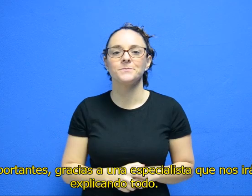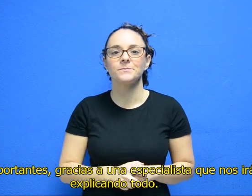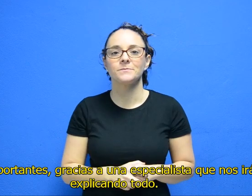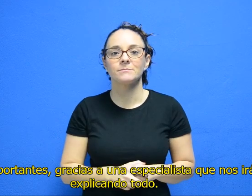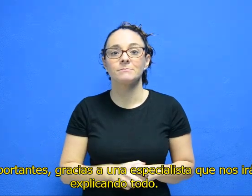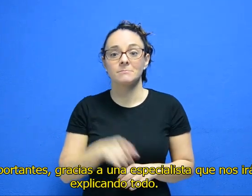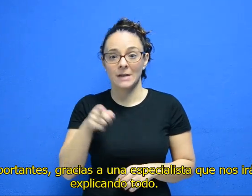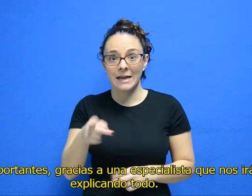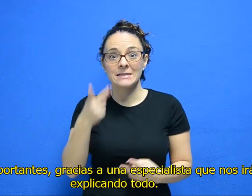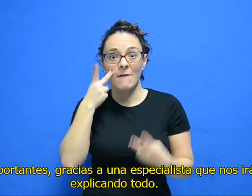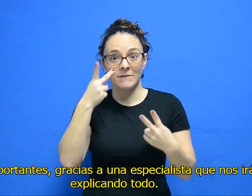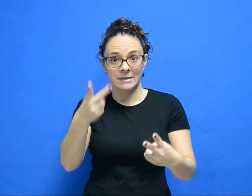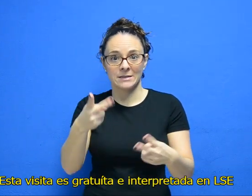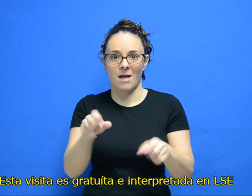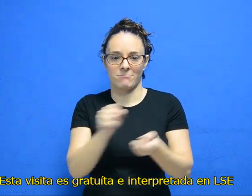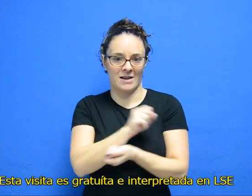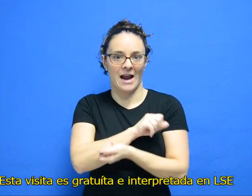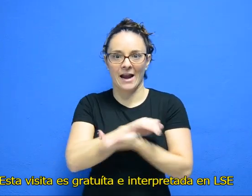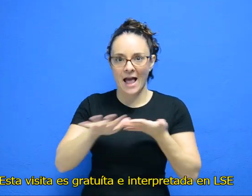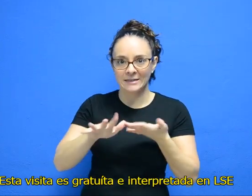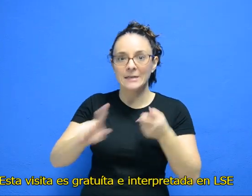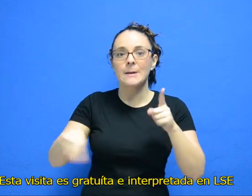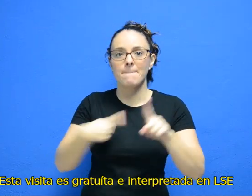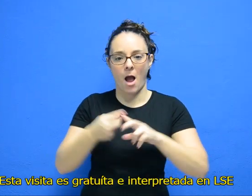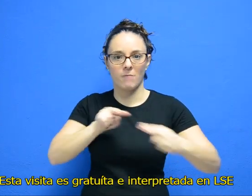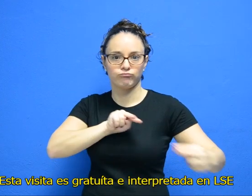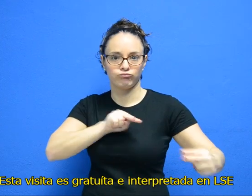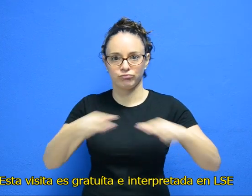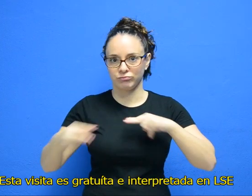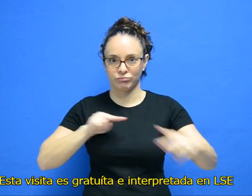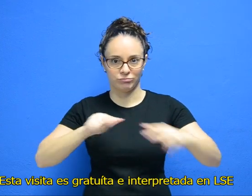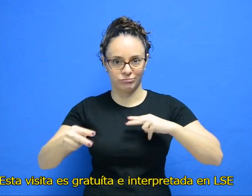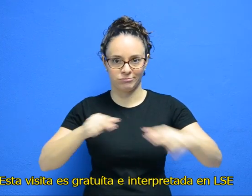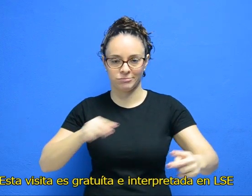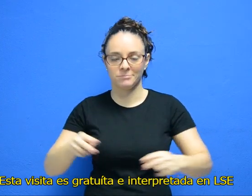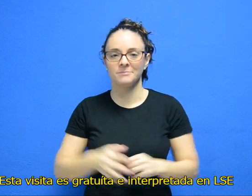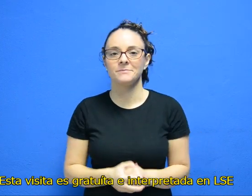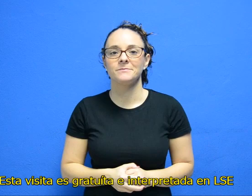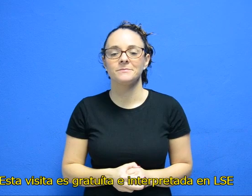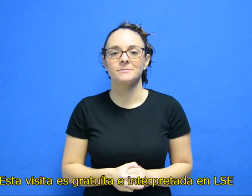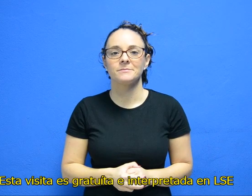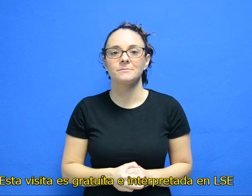irá explicando todo. Esta visita es gratuita e interpretada en lengua de signos.